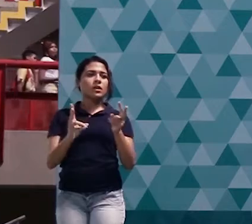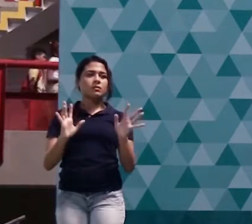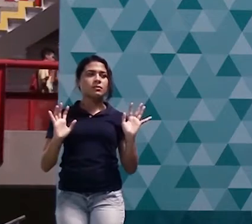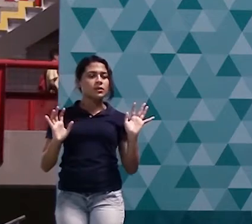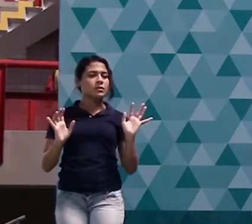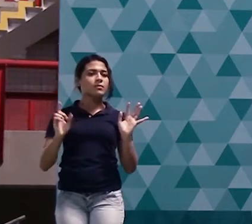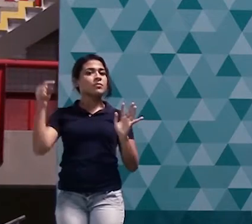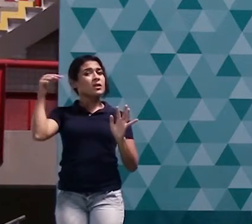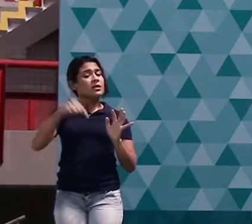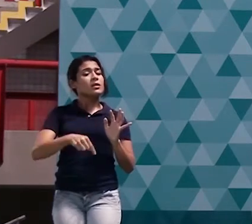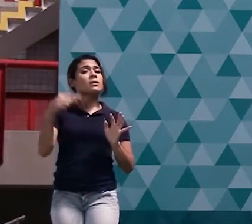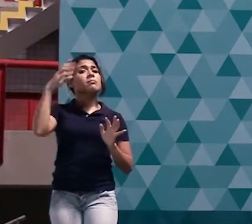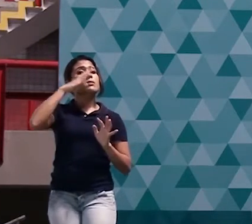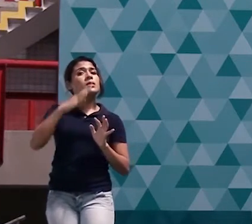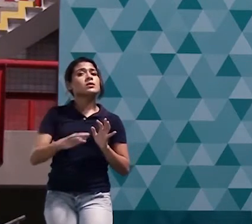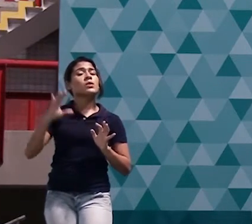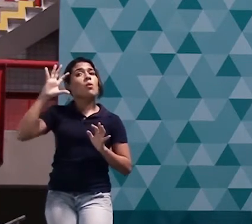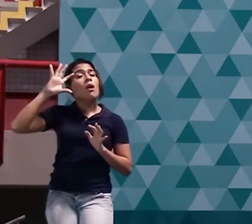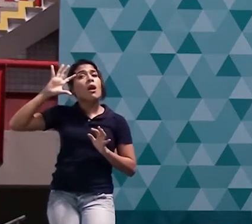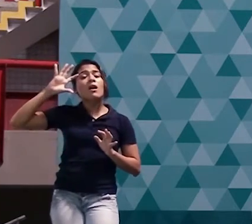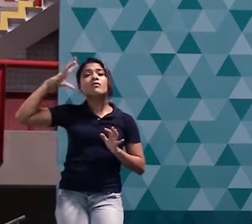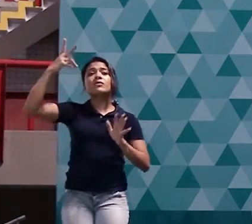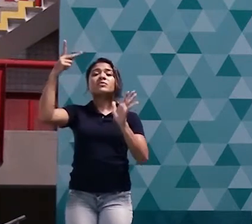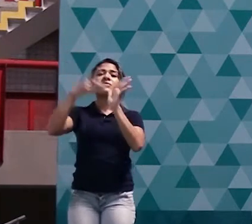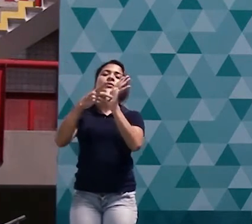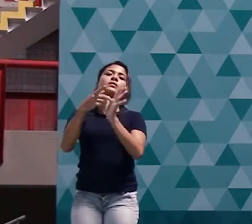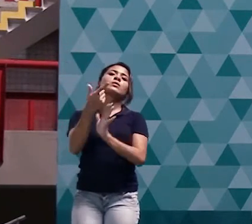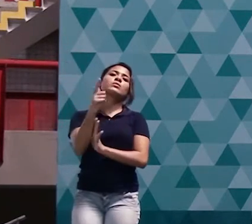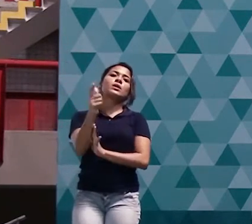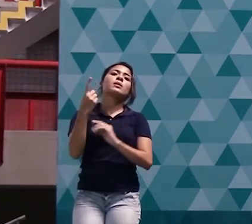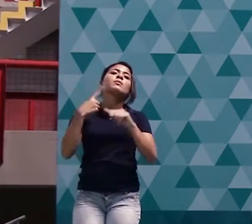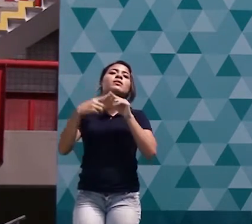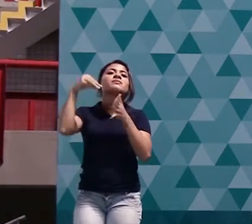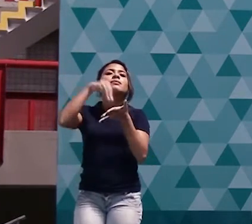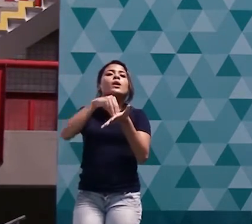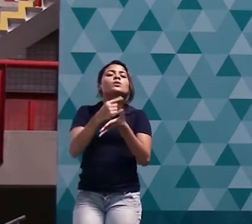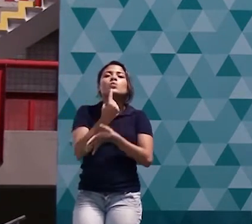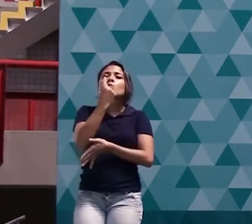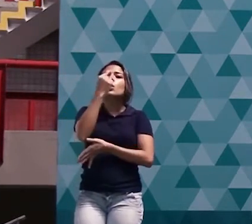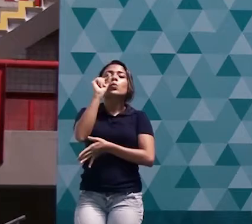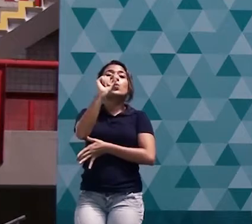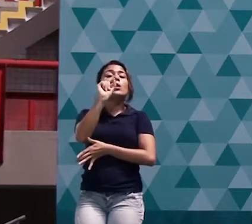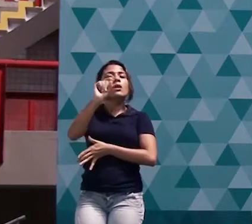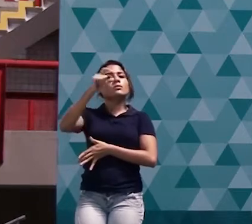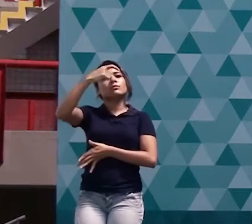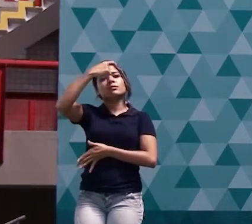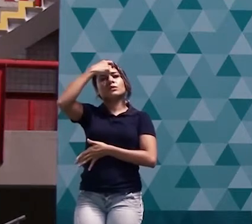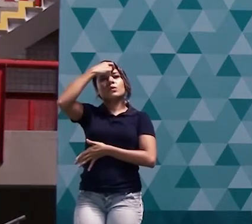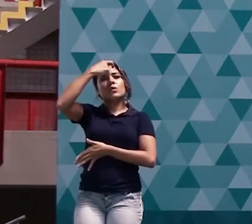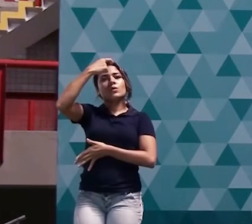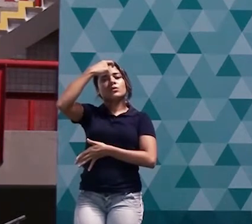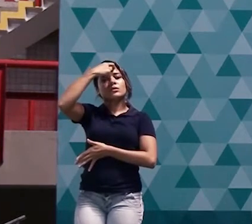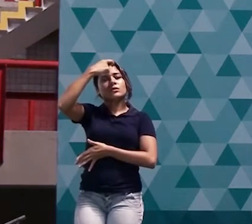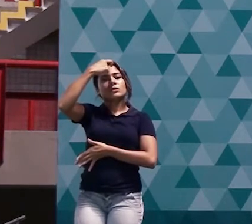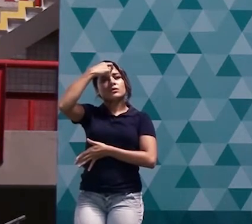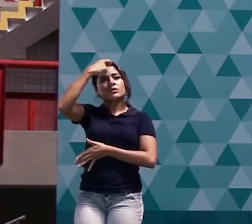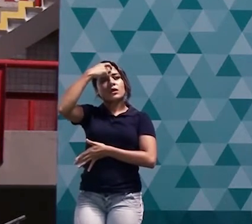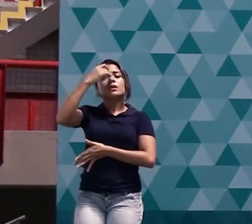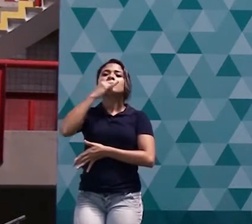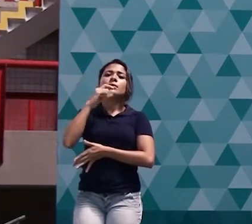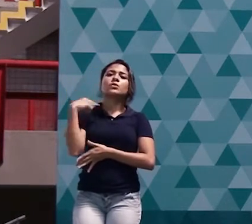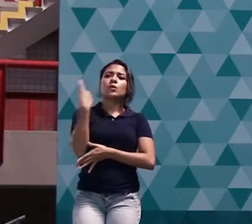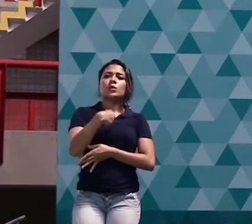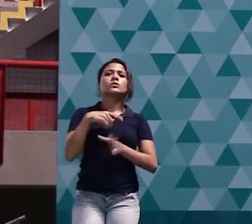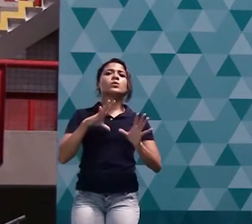revolução, porque falta o último ingrediente para que a revolução aconteça: consciência. Coragem o povo até tem.